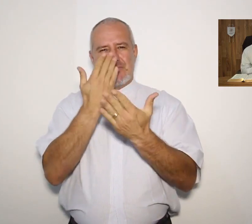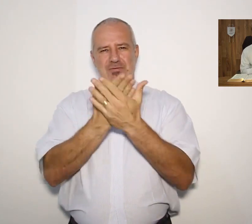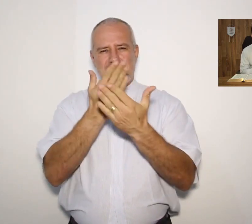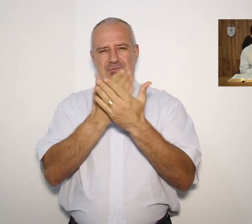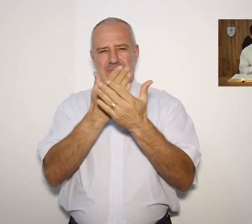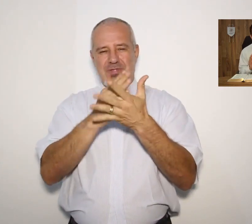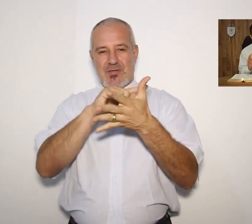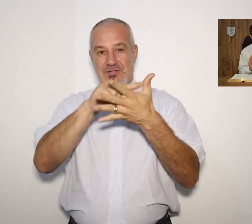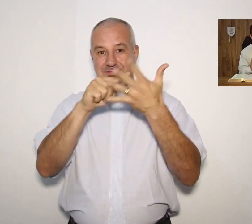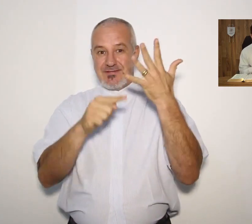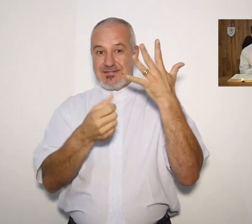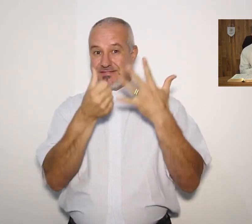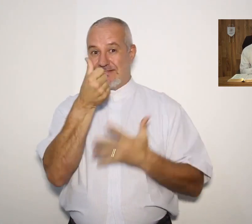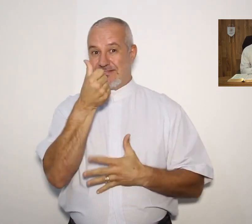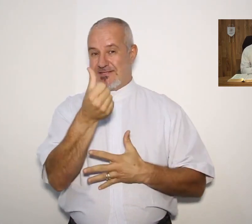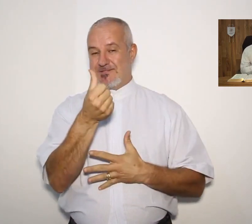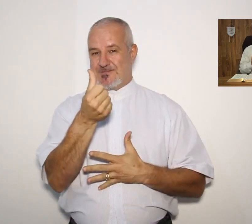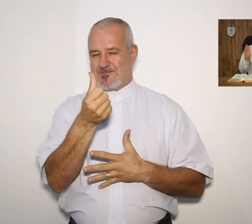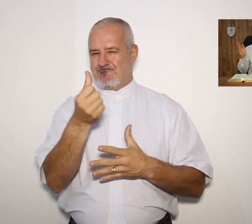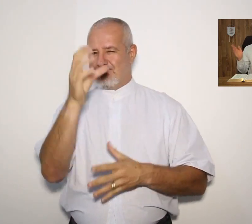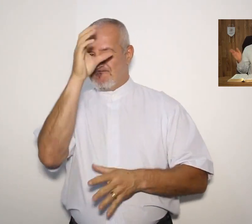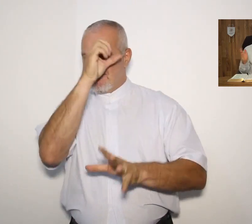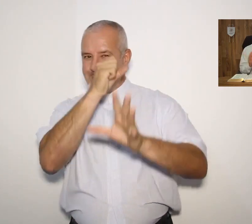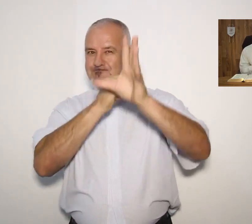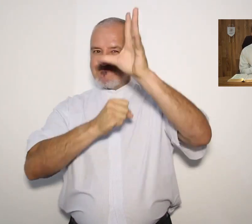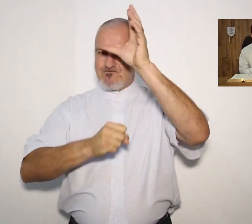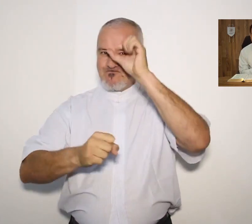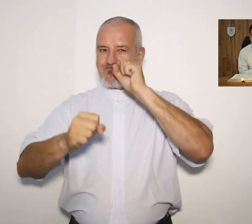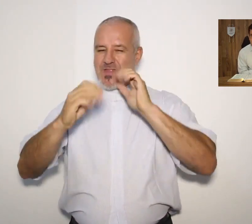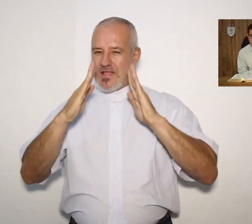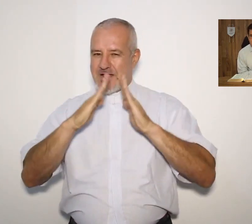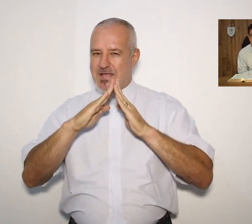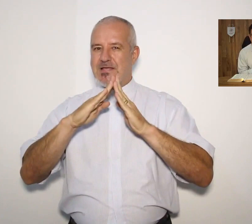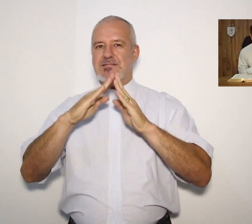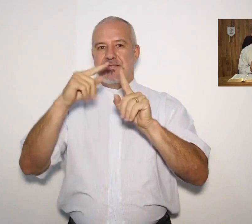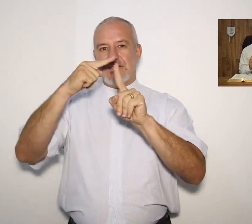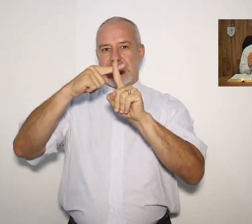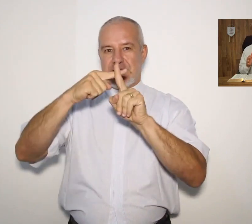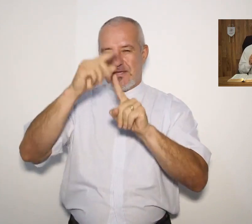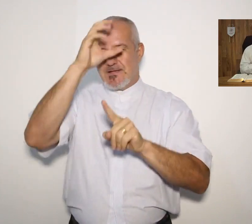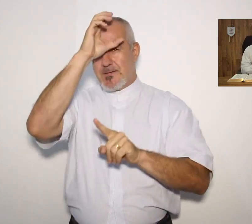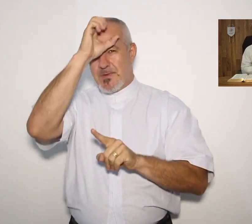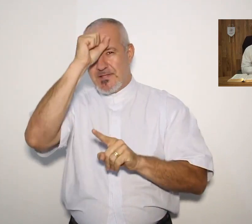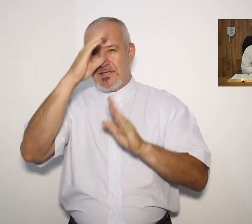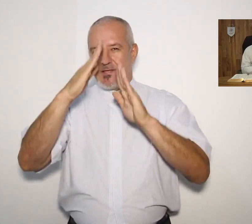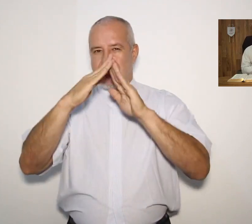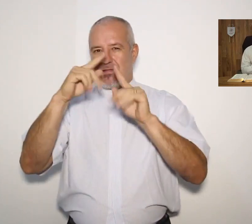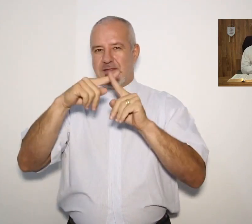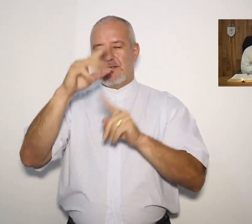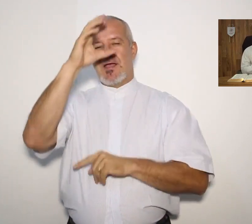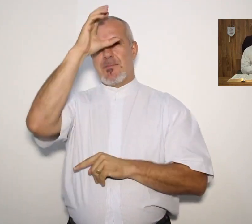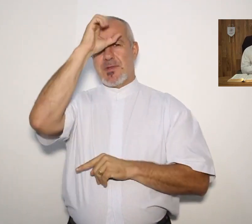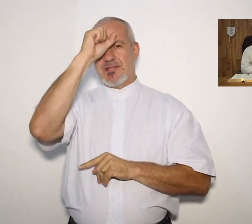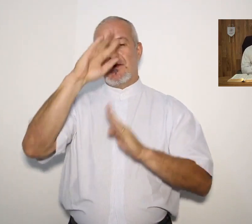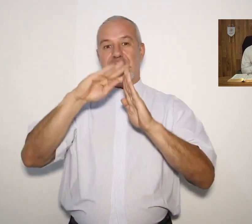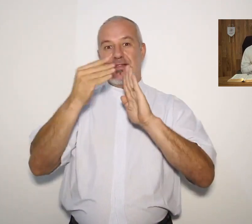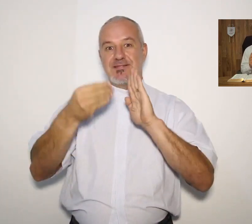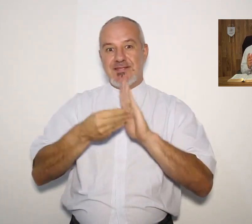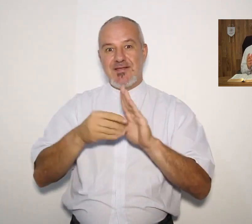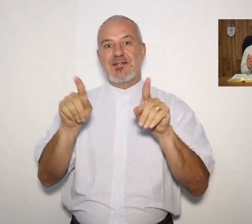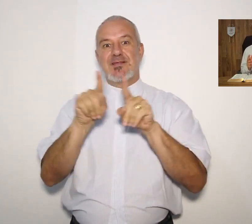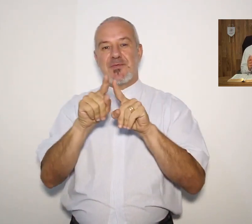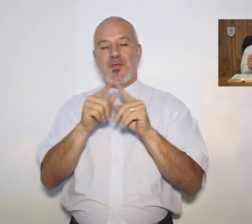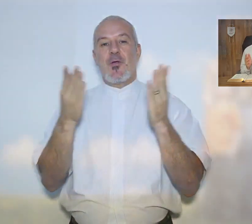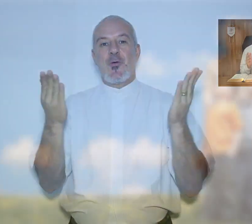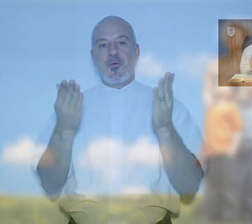6º elo desta série que estamos ministrando tanto na igreja como em nossas células. E nós vamos falar